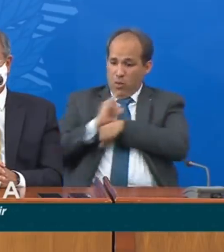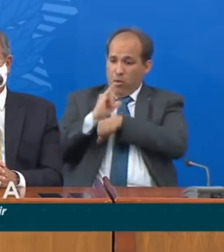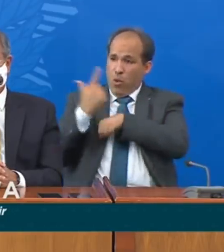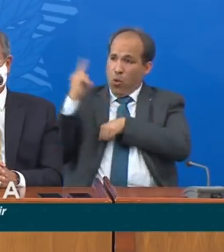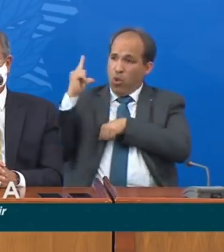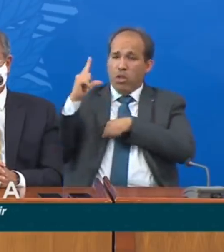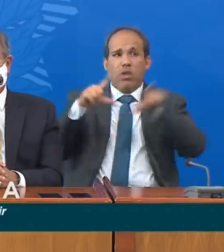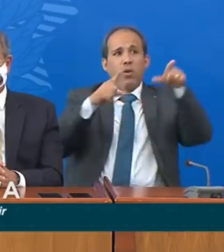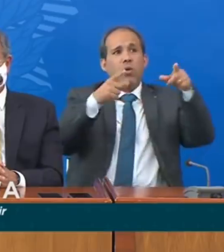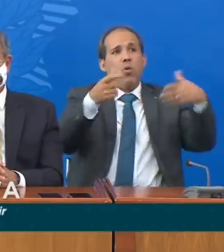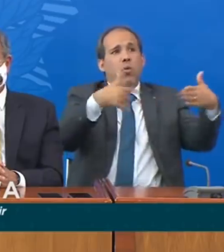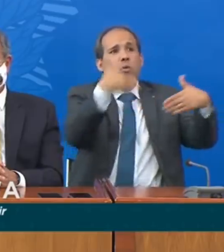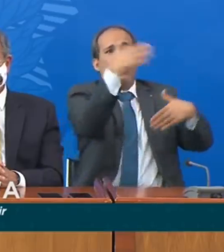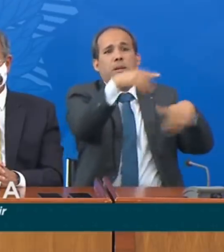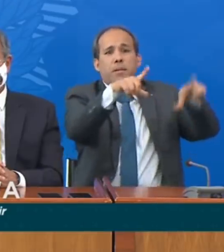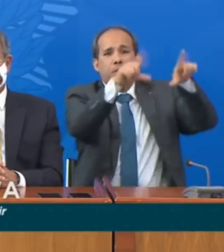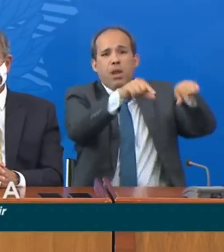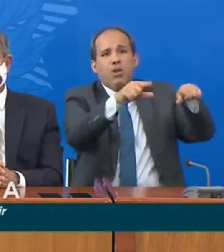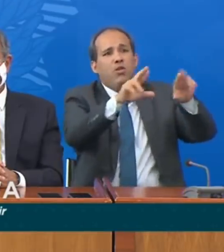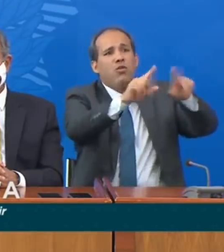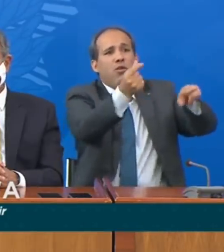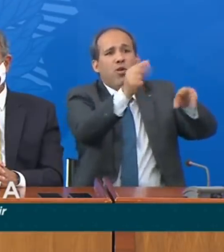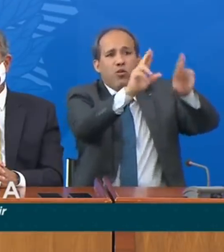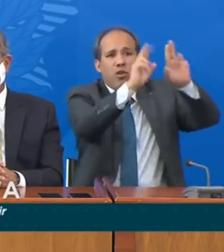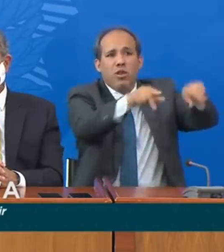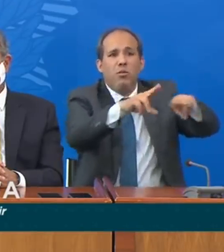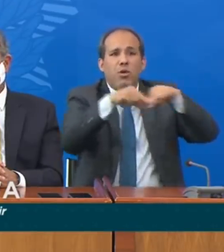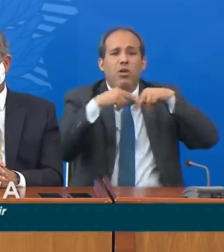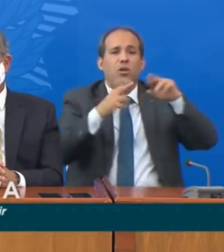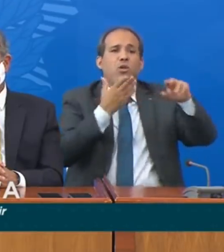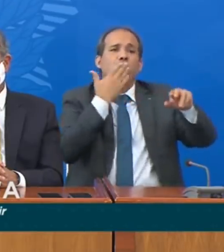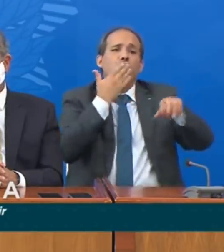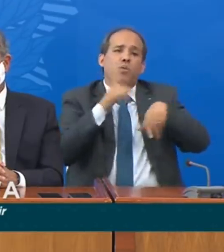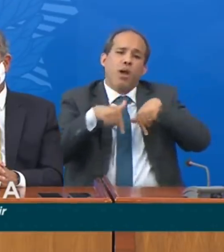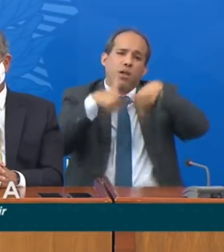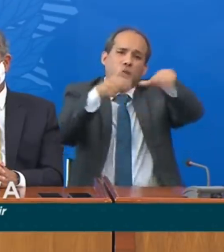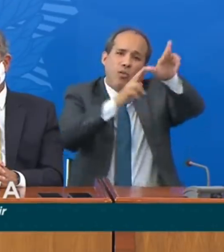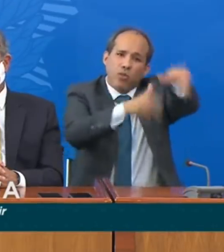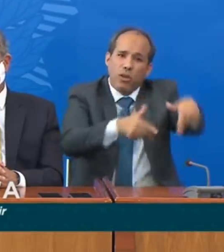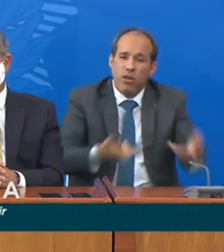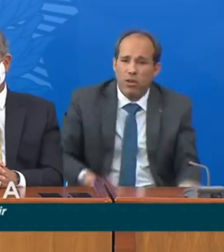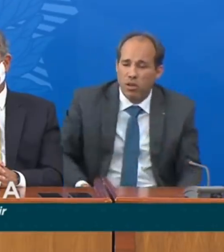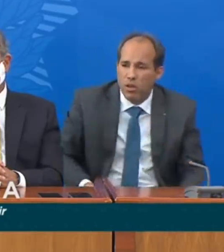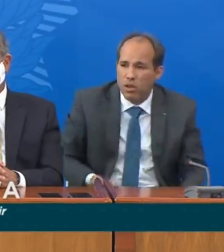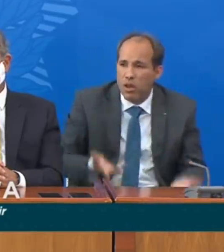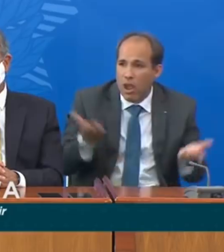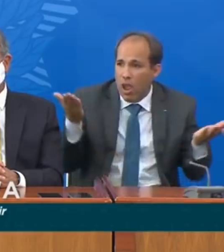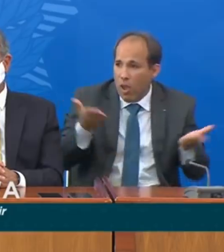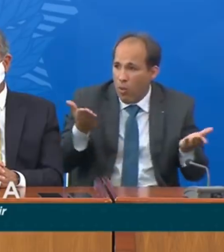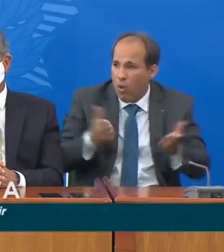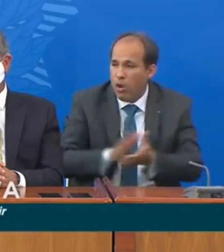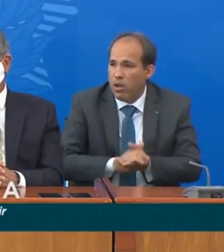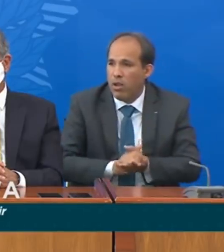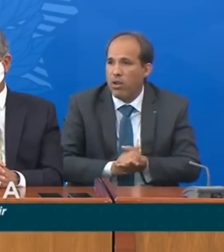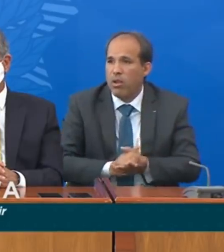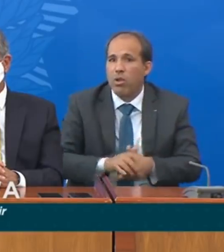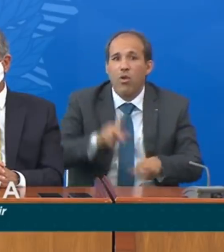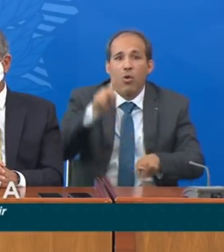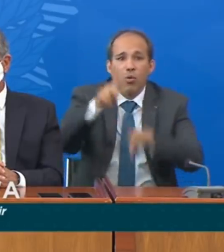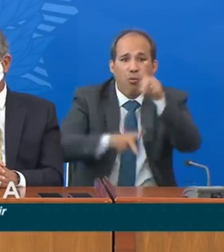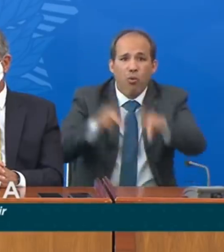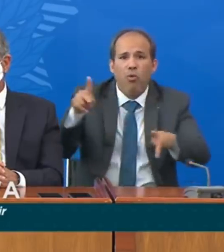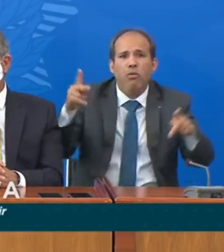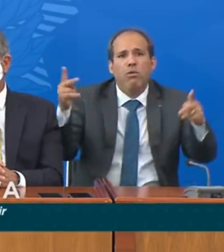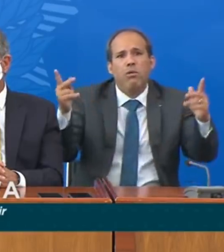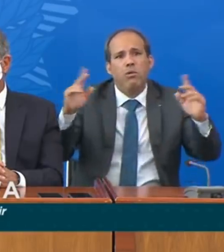metodologia. Agora, o que acontece? No momento, é voz corrente, é a voz do povo. Nós temos que